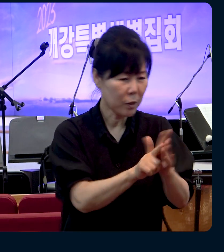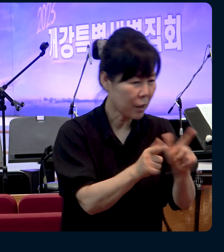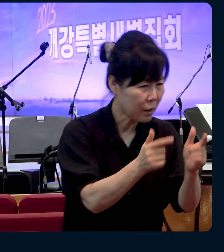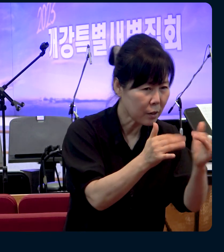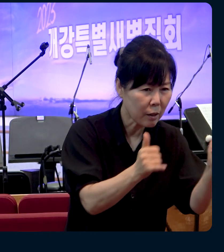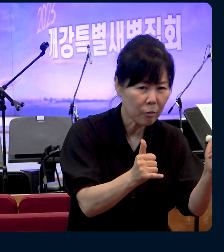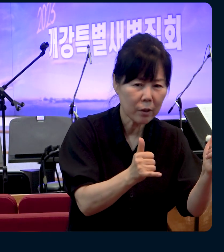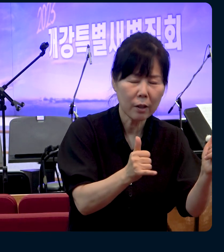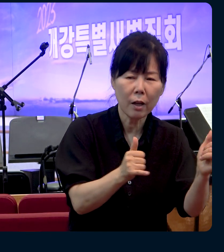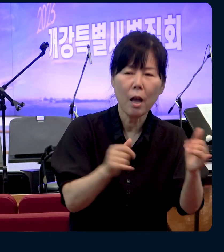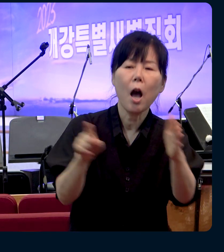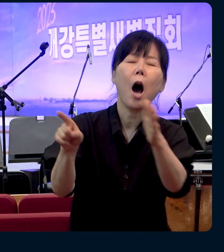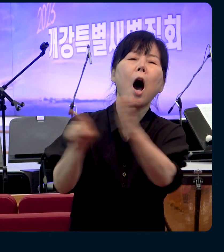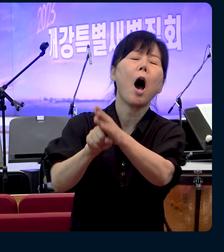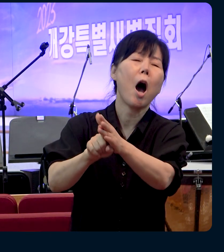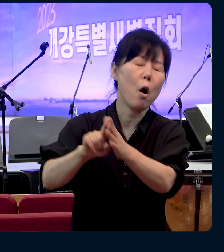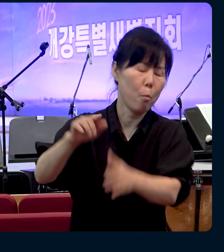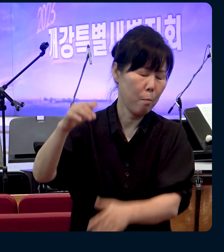있다.